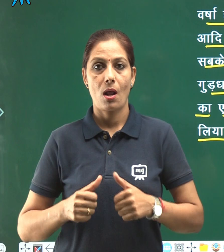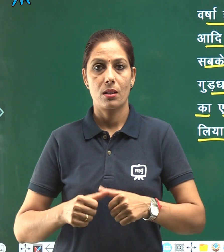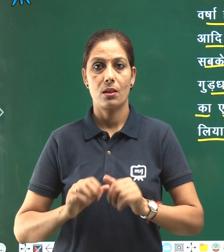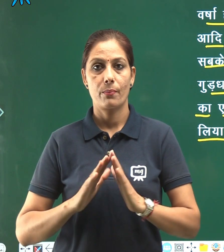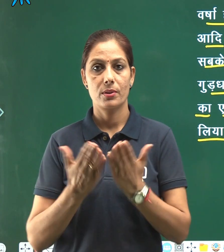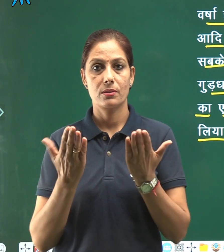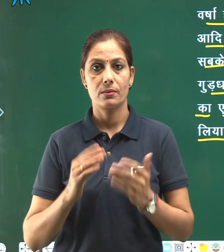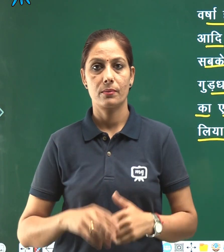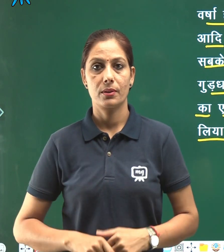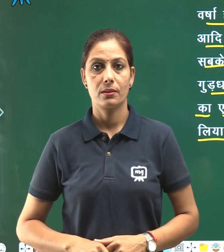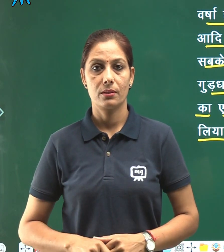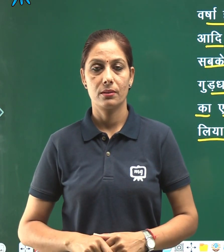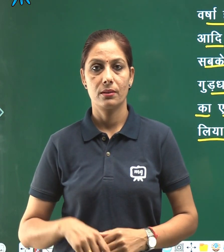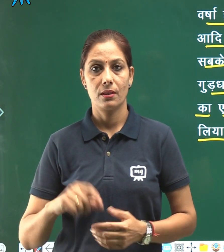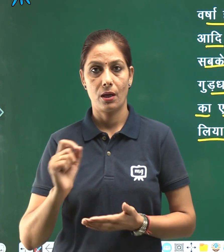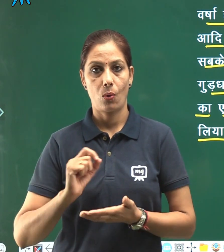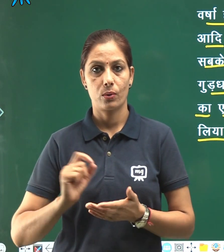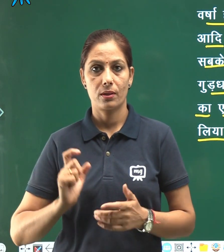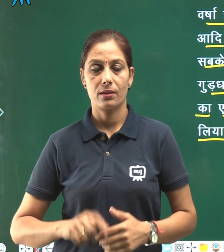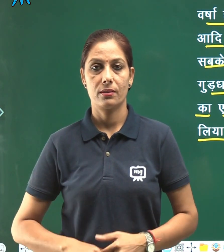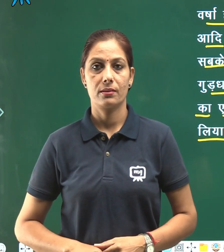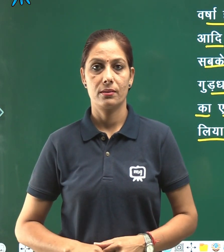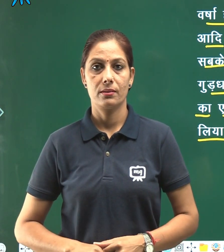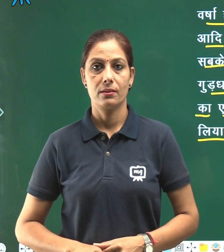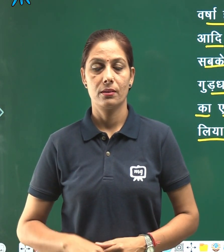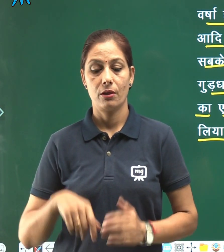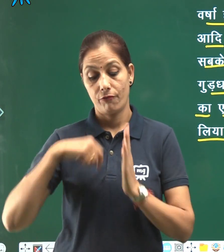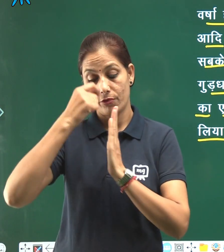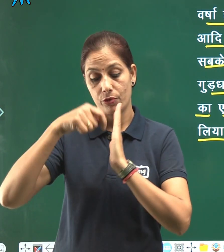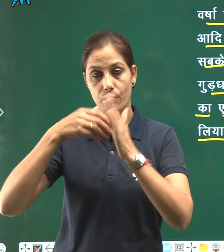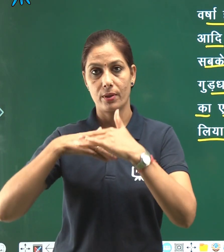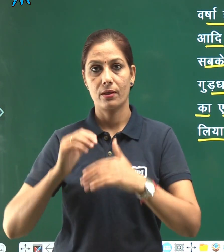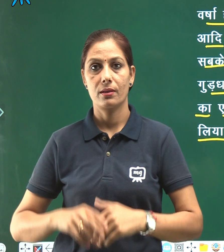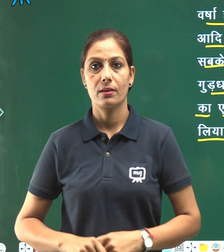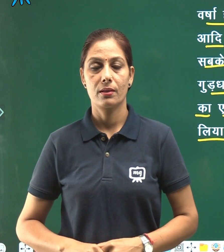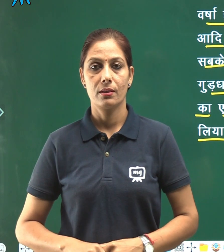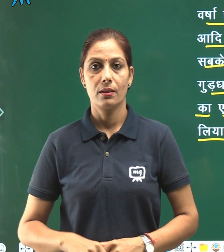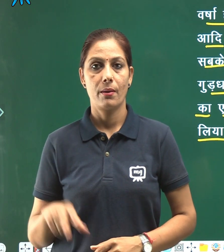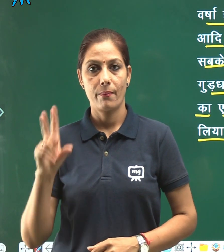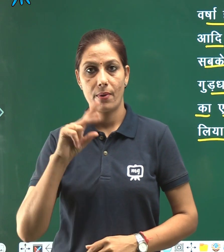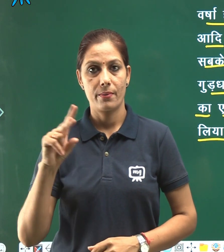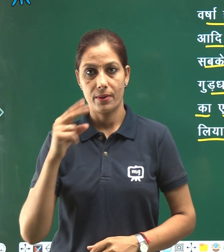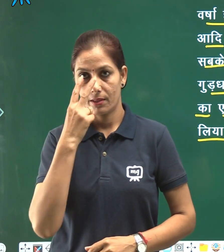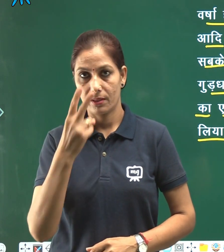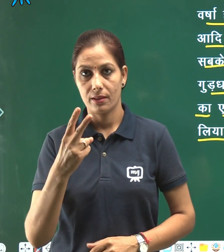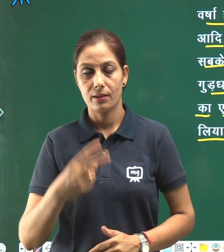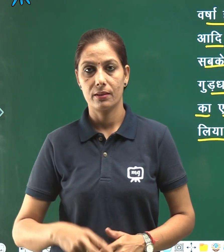उत्तर पुस्तिका में नोट करें, वीडियो में बार बार देखें,